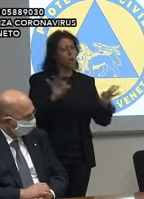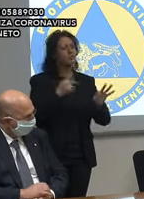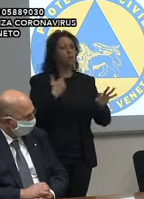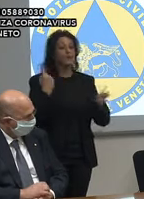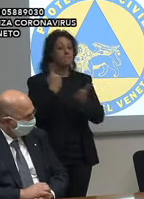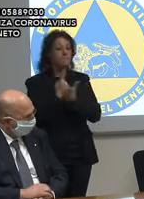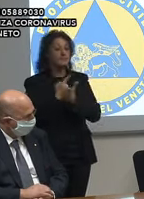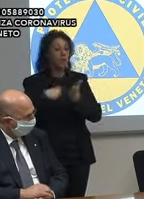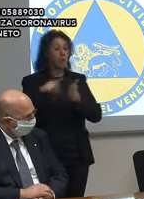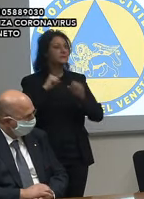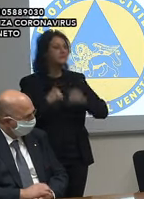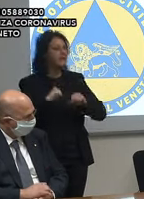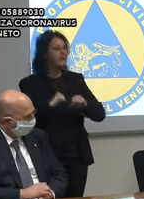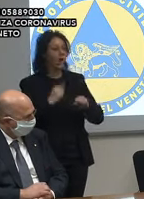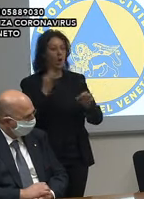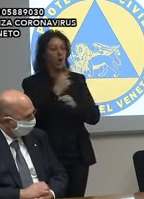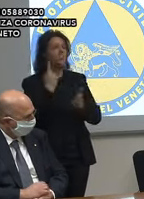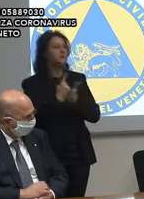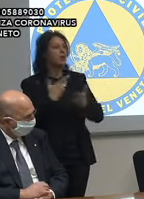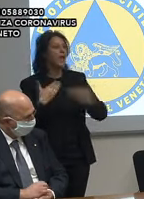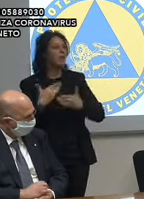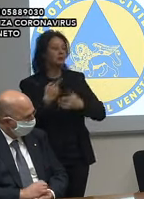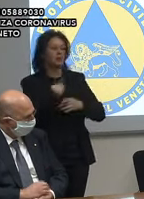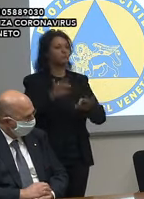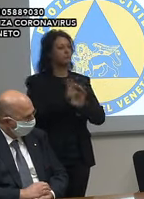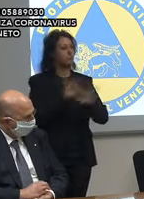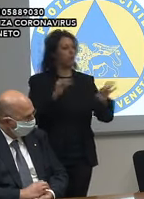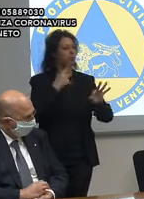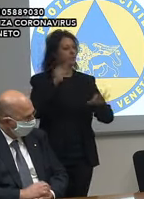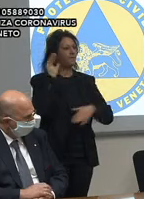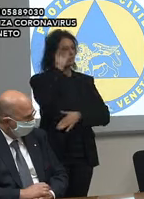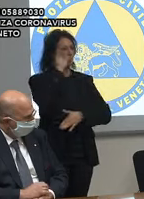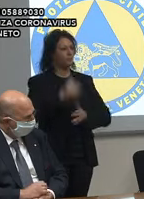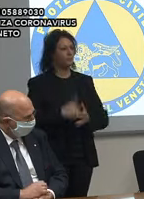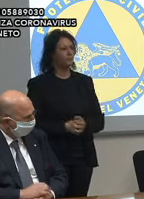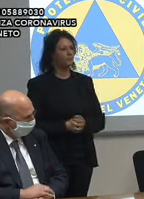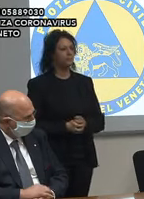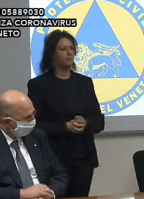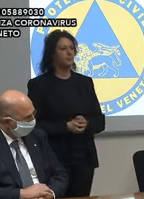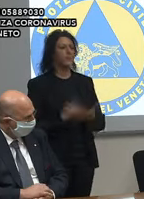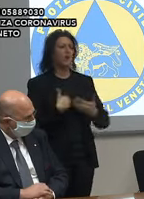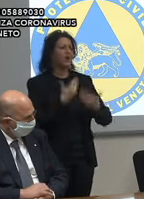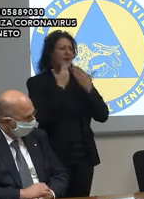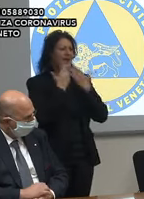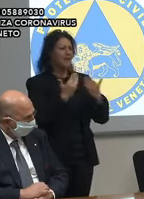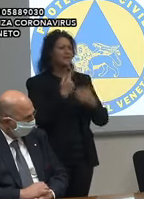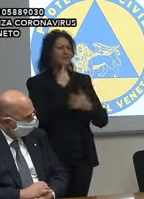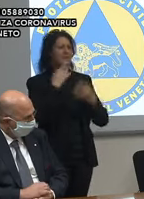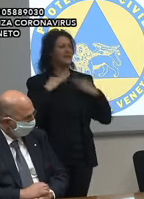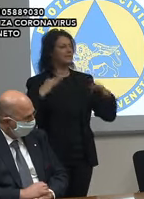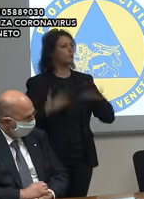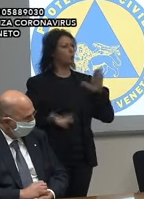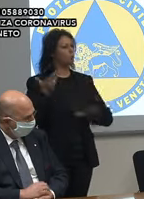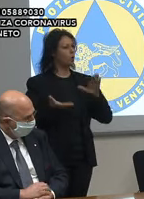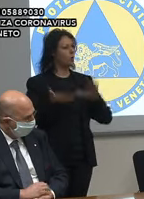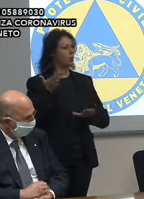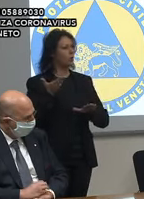le emergenze che ci saranno. Io vorrei fare appunto quindi un ringraziamento forte alle istituzioni.